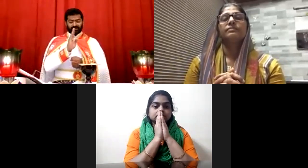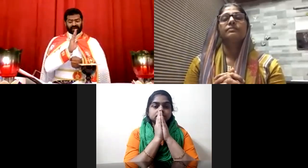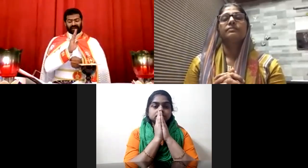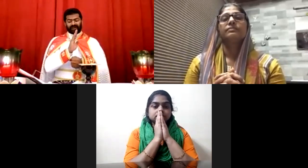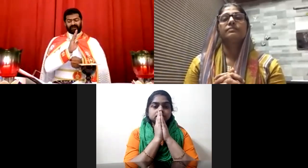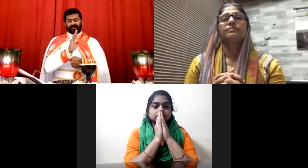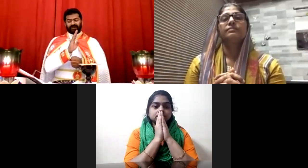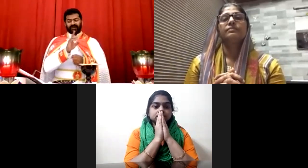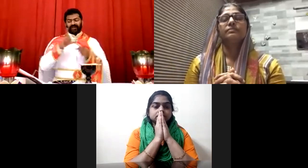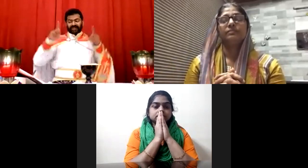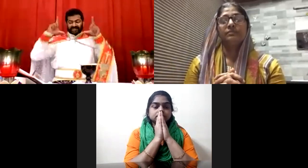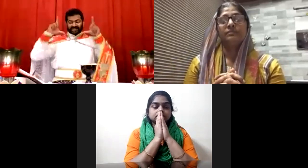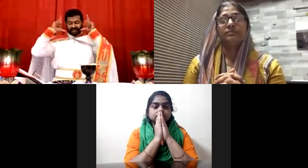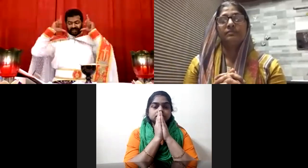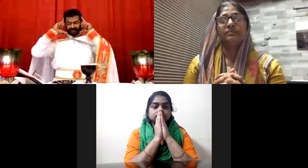പുരോഹിതന്മാർ,